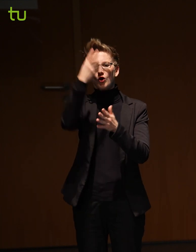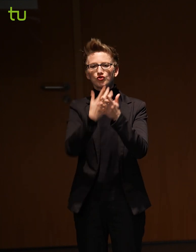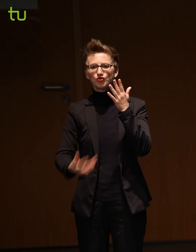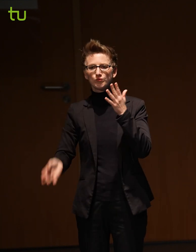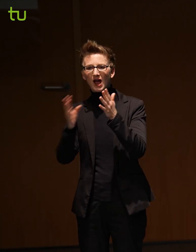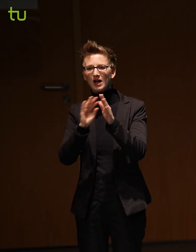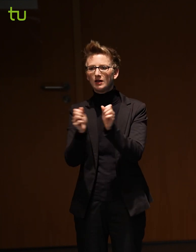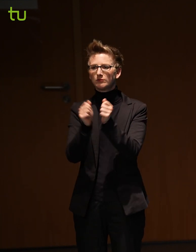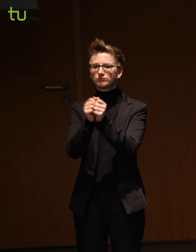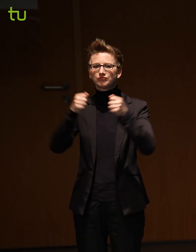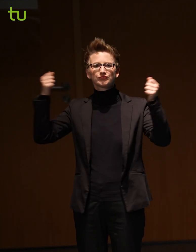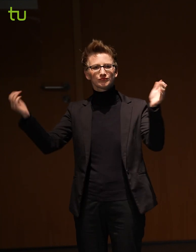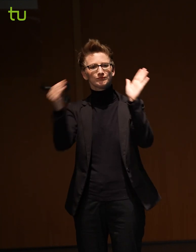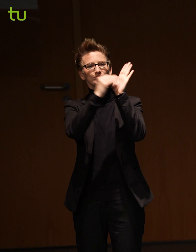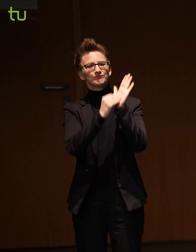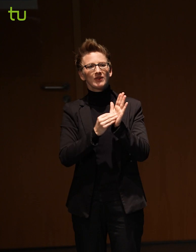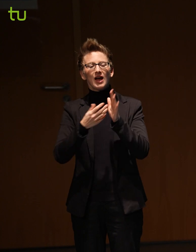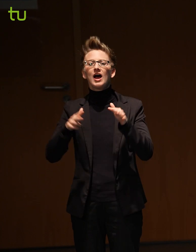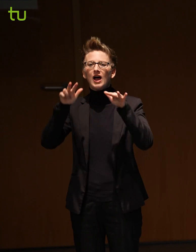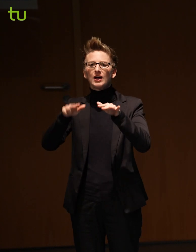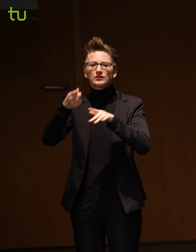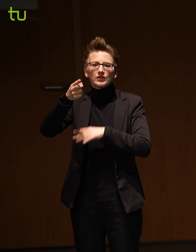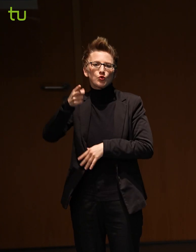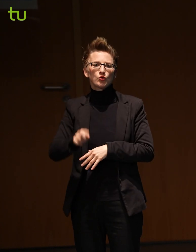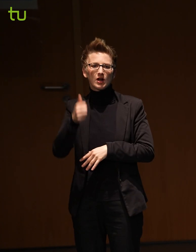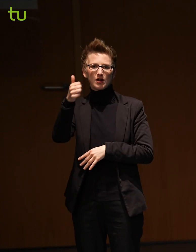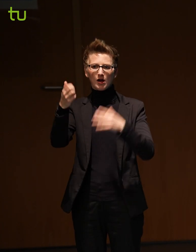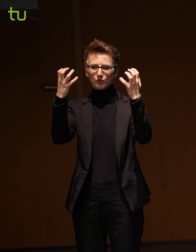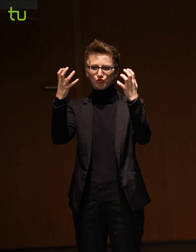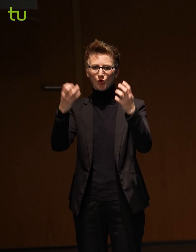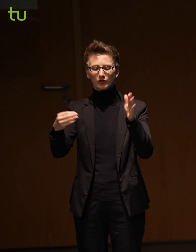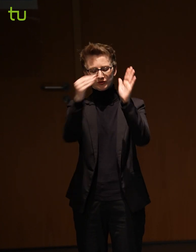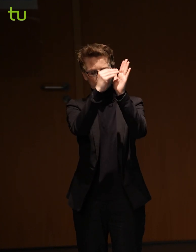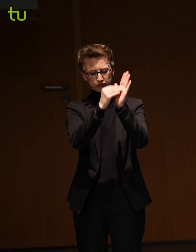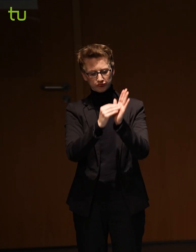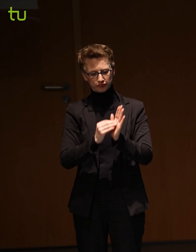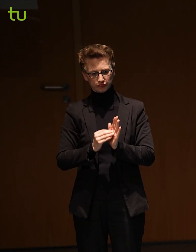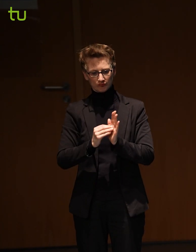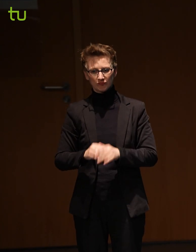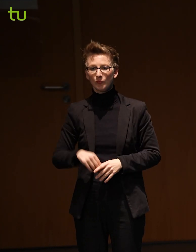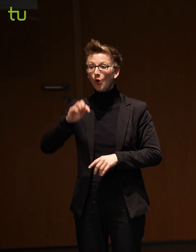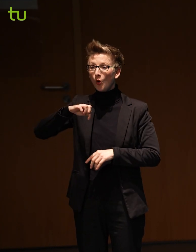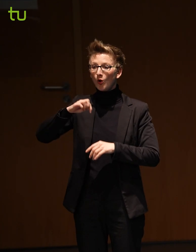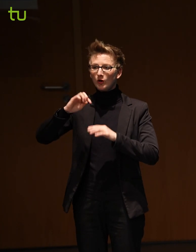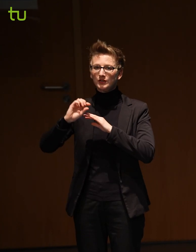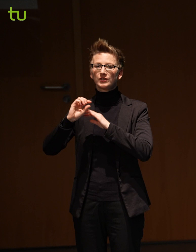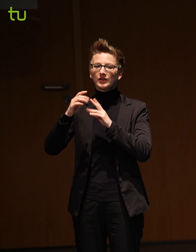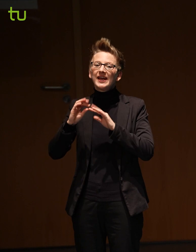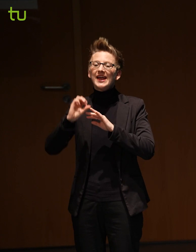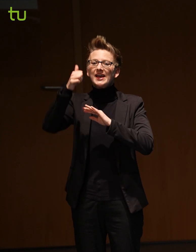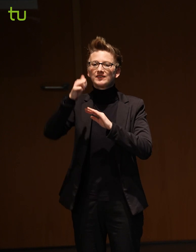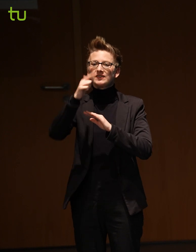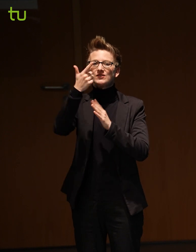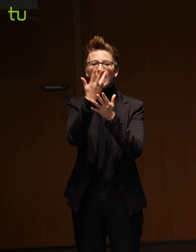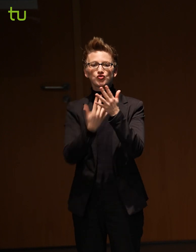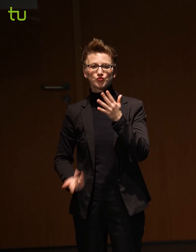von 1891. Und heute präsentieren wir die 2-sprachige Erstausgabe von Whitman aus dem